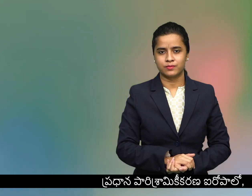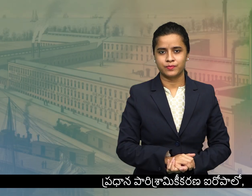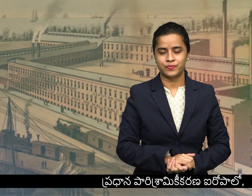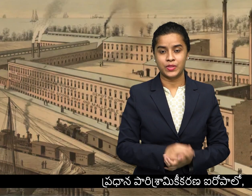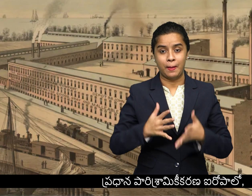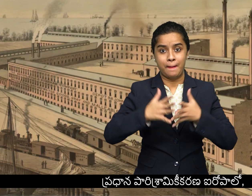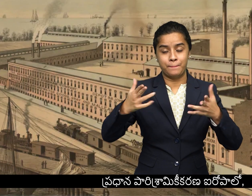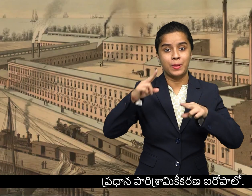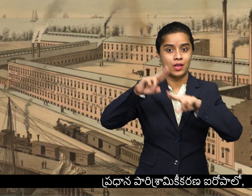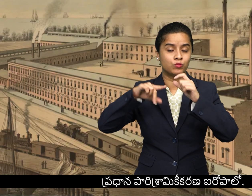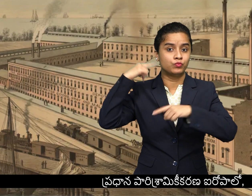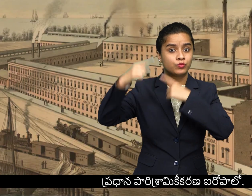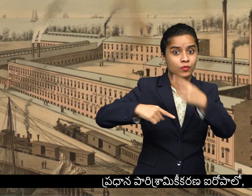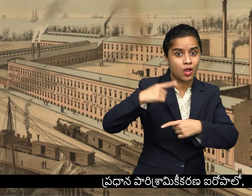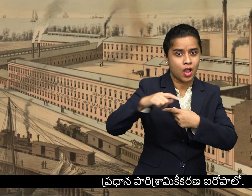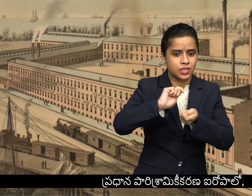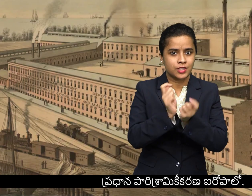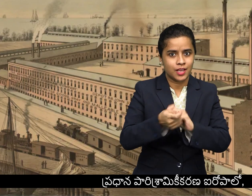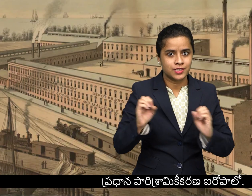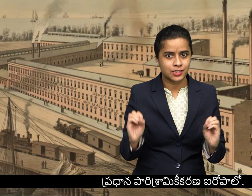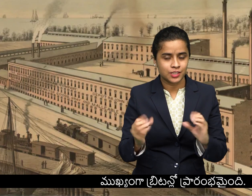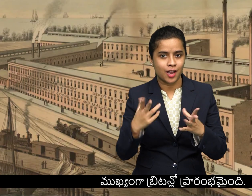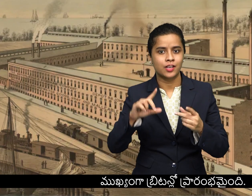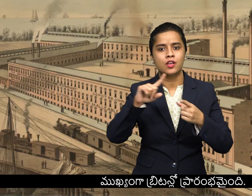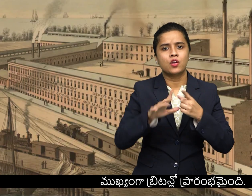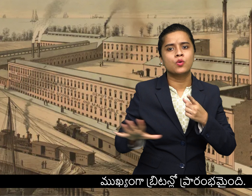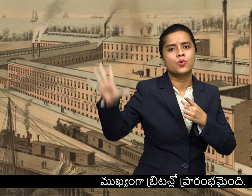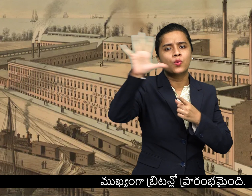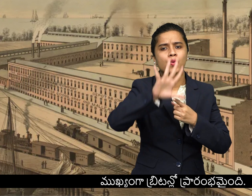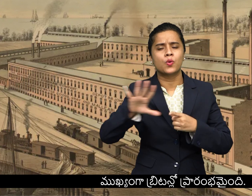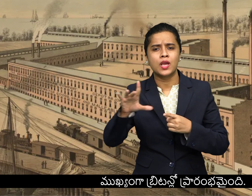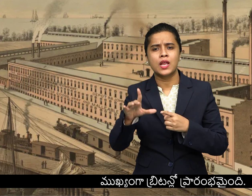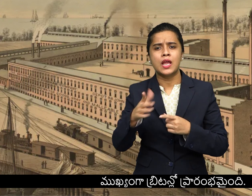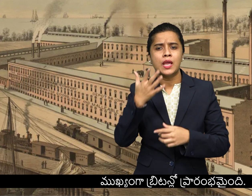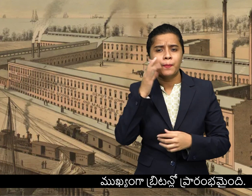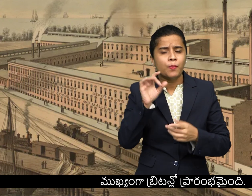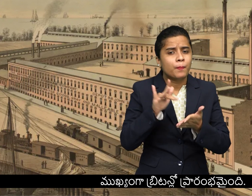ప్రధాన పారిశ్రామికీకరణ ఐరోపాలో, ముఖ్యంగా బ్రిటన్లో ప్రారంభమైంది.